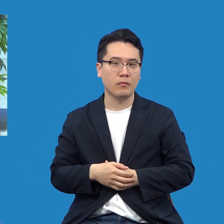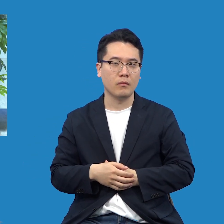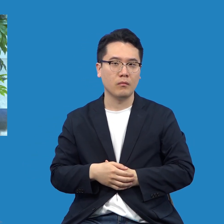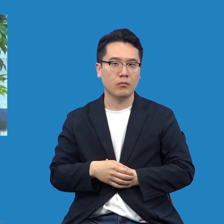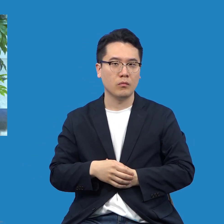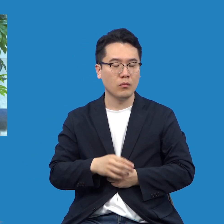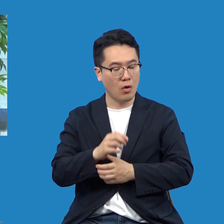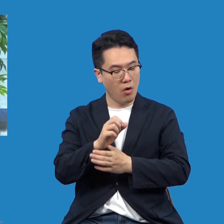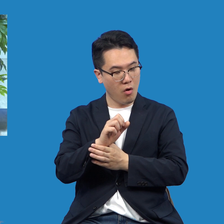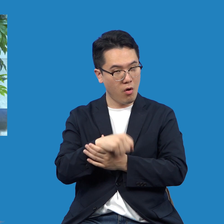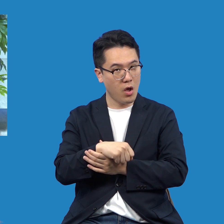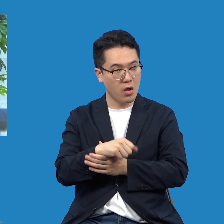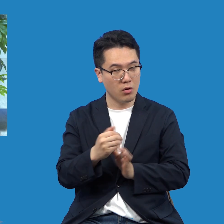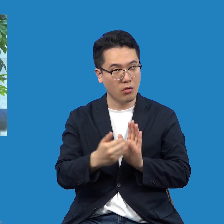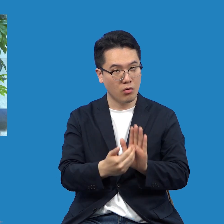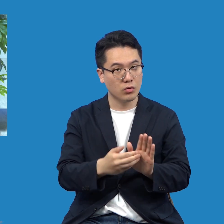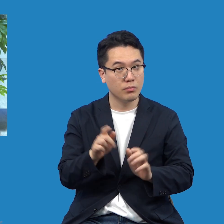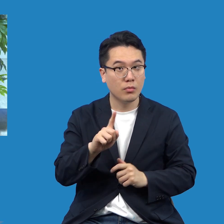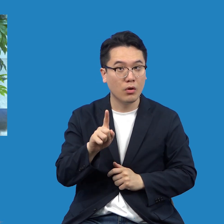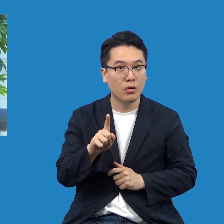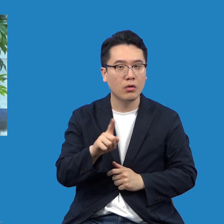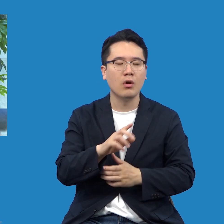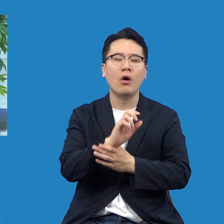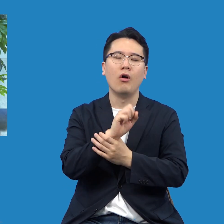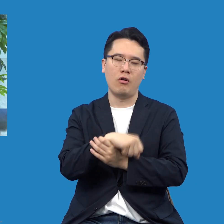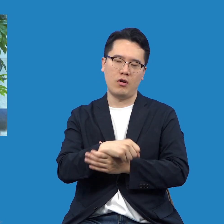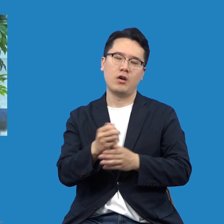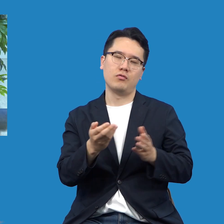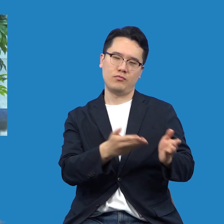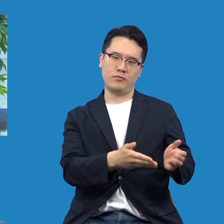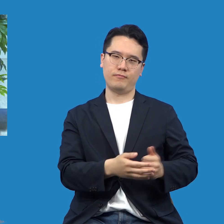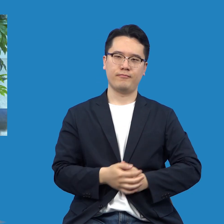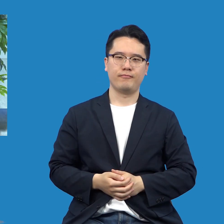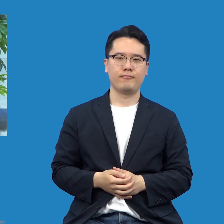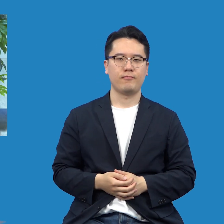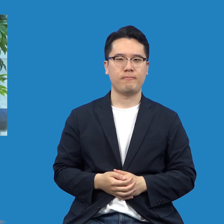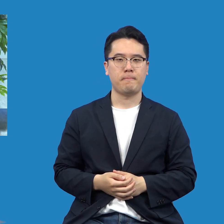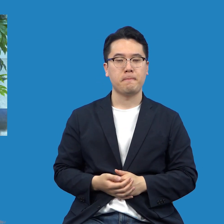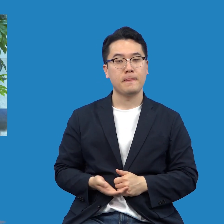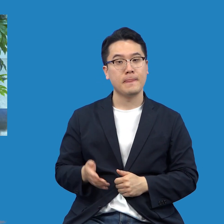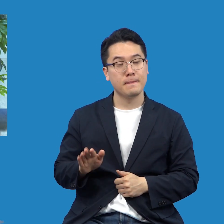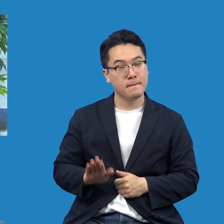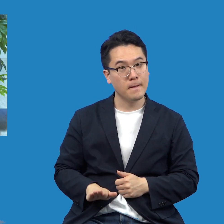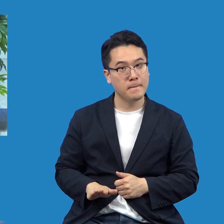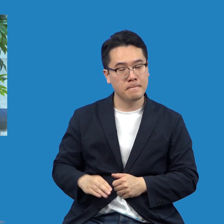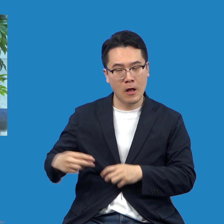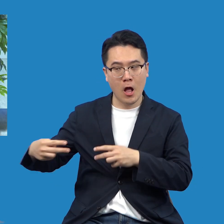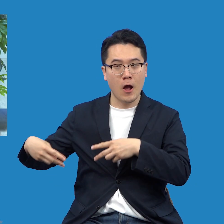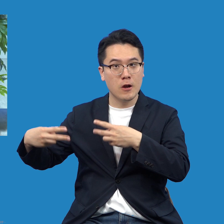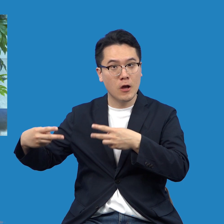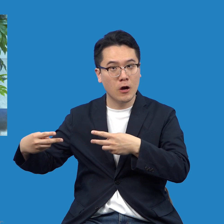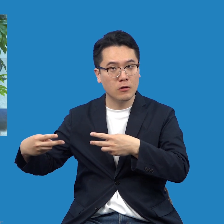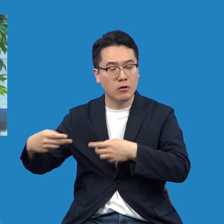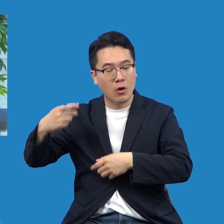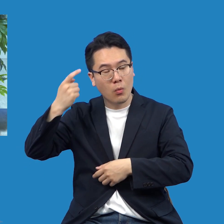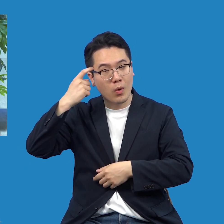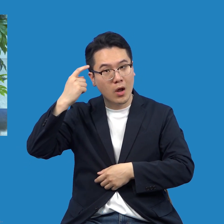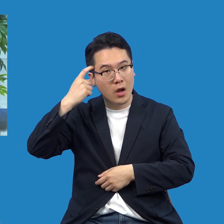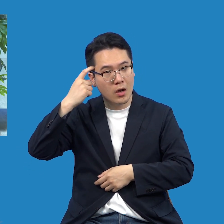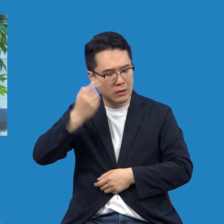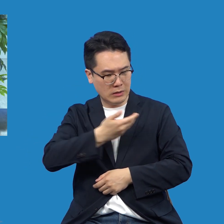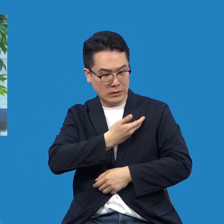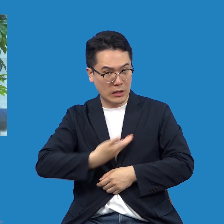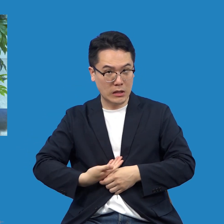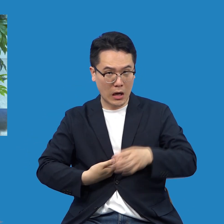거절합니까? 허락하지요. 근데 엘리야는 왜 엘리사에게 세 번씩이나 거듭 자네는